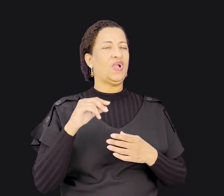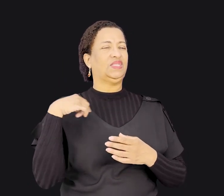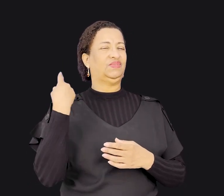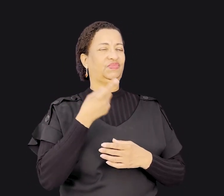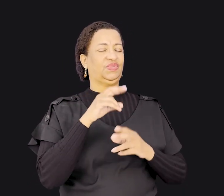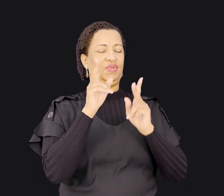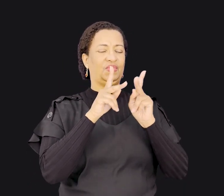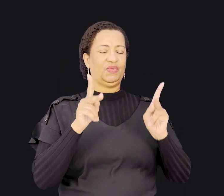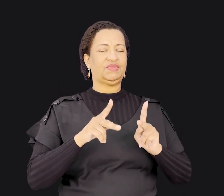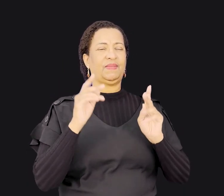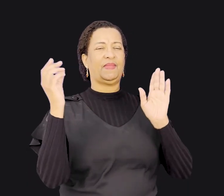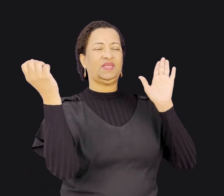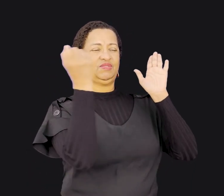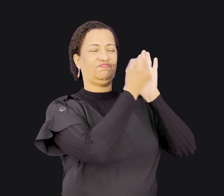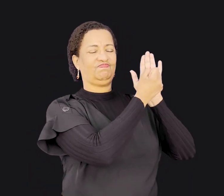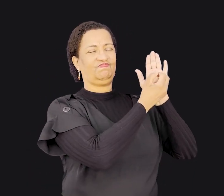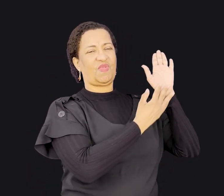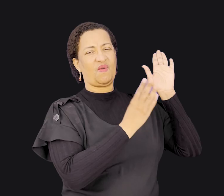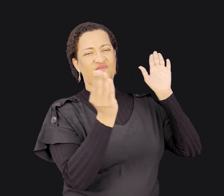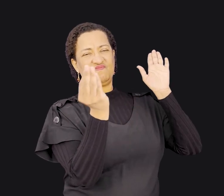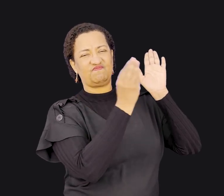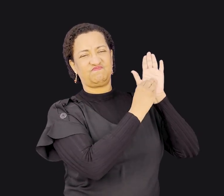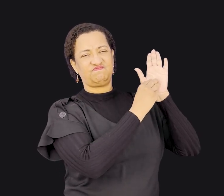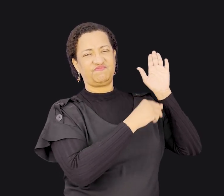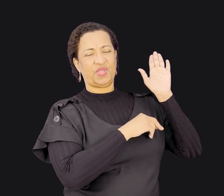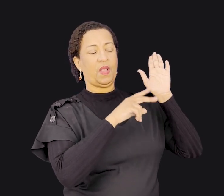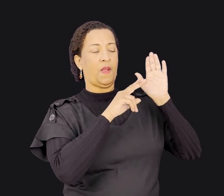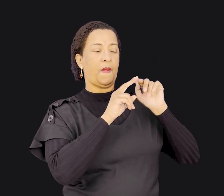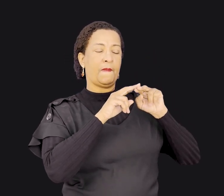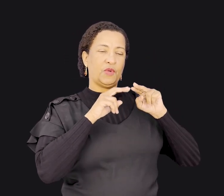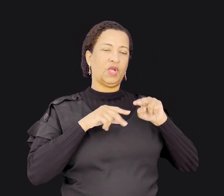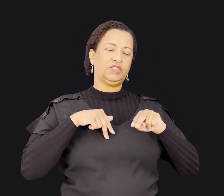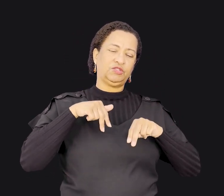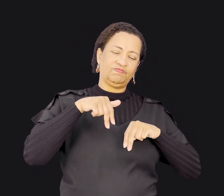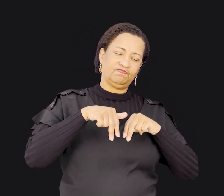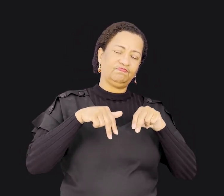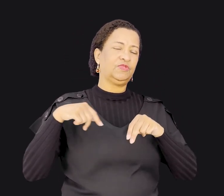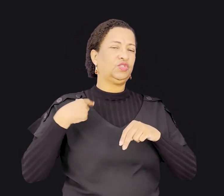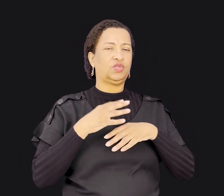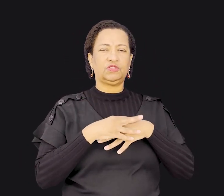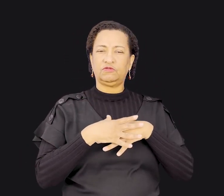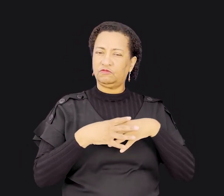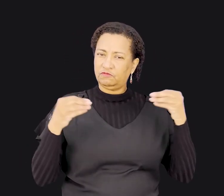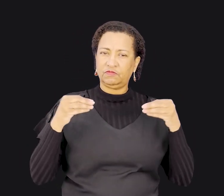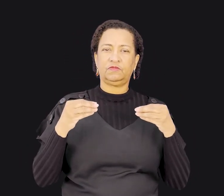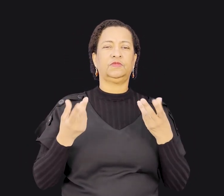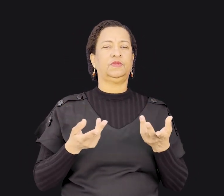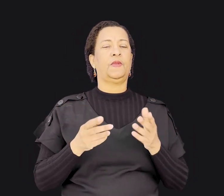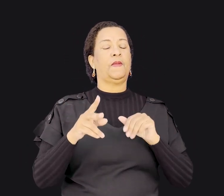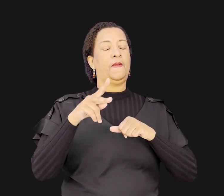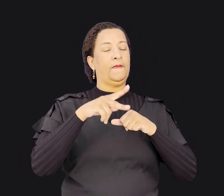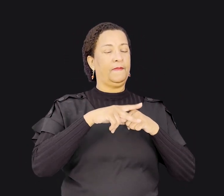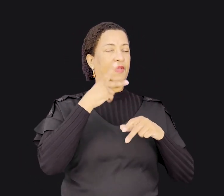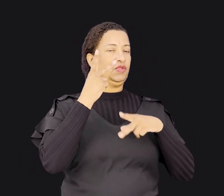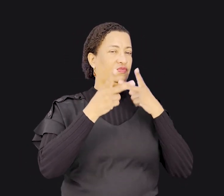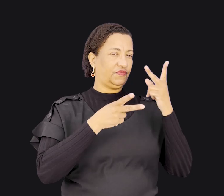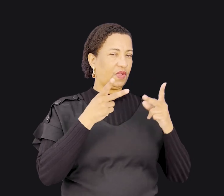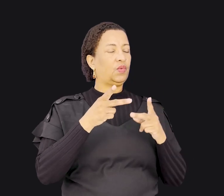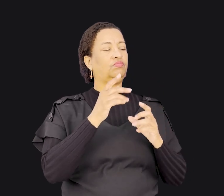que era nosso foi colocado sobre ele. Por suas pisaduras, fomos sarados. Pedro falou tudo isso referindo-se a Jesus